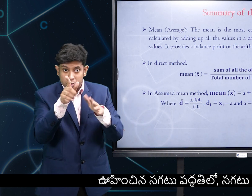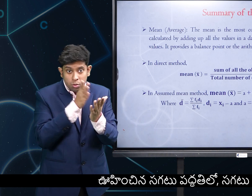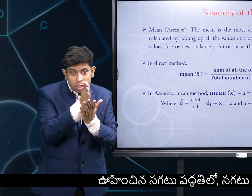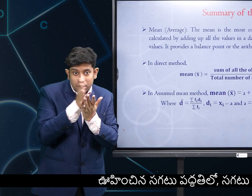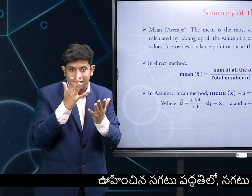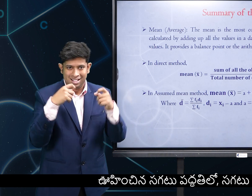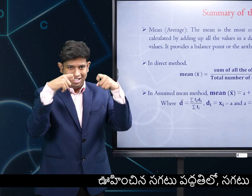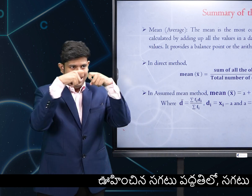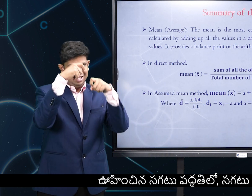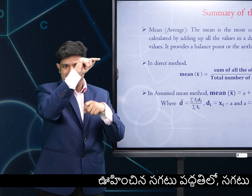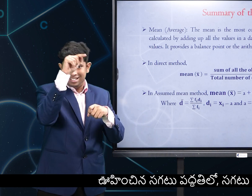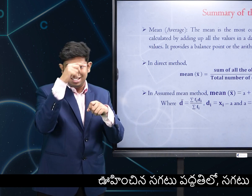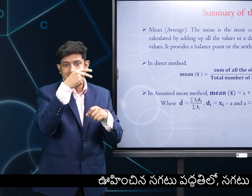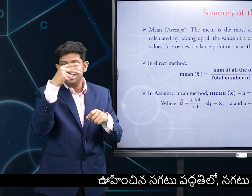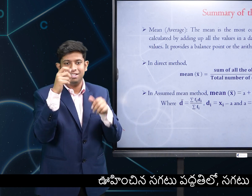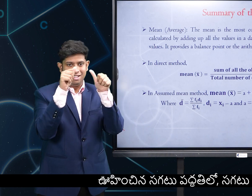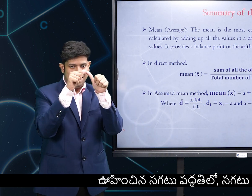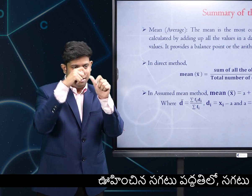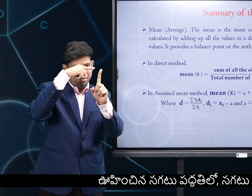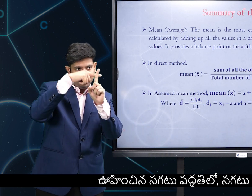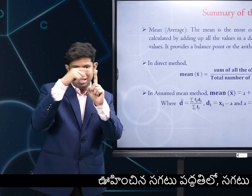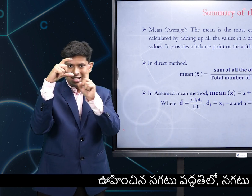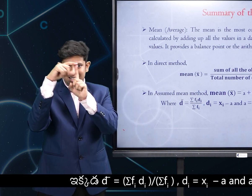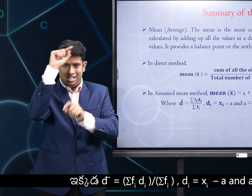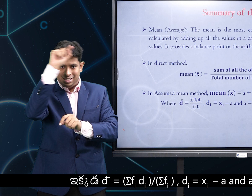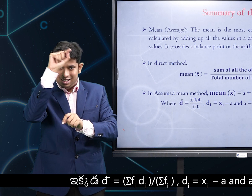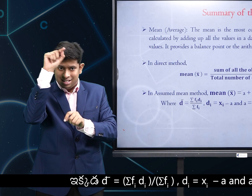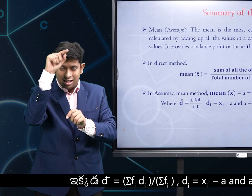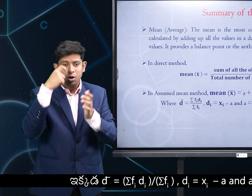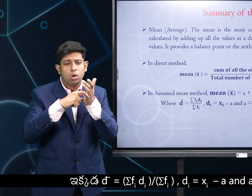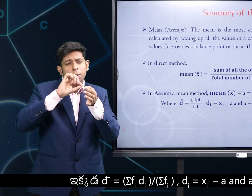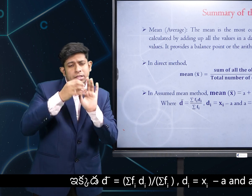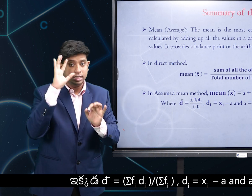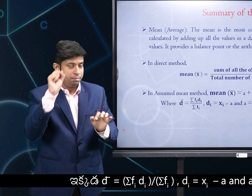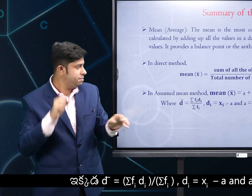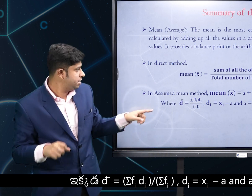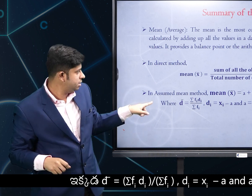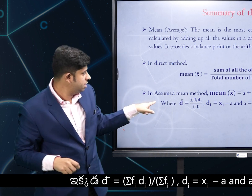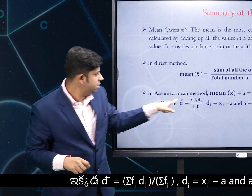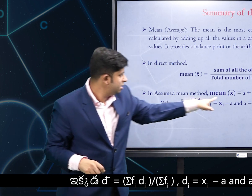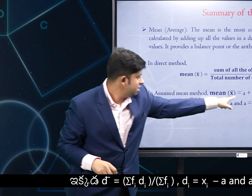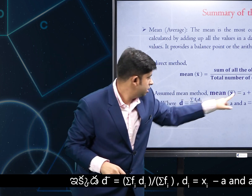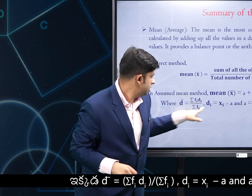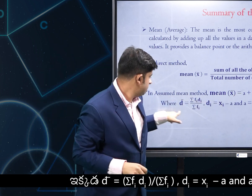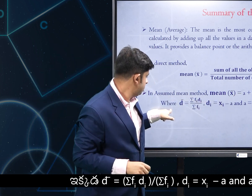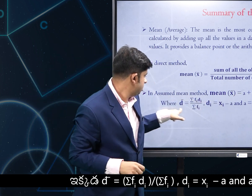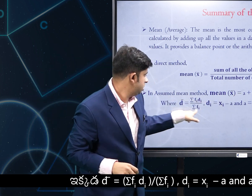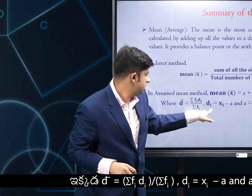x a d. ఇక్కడ d sum of f1 d1 by